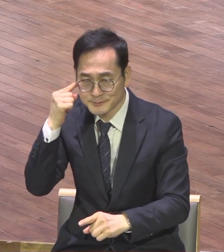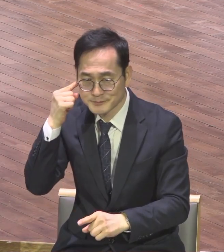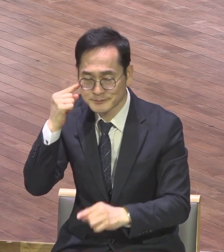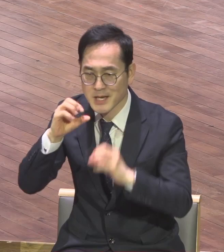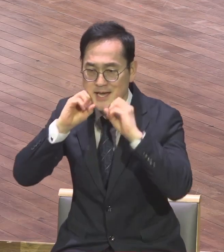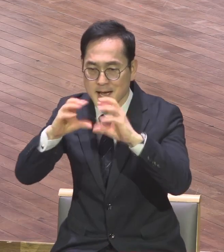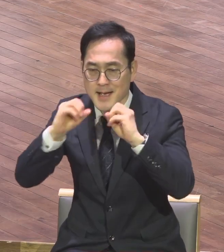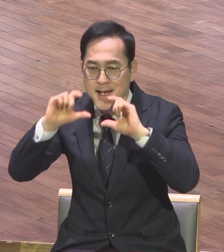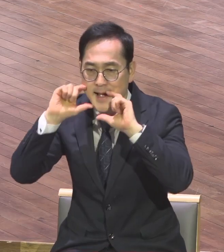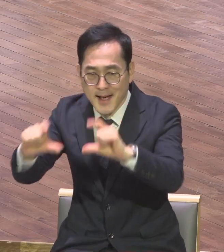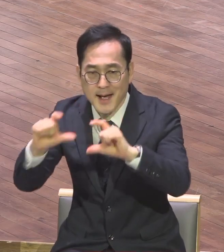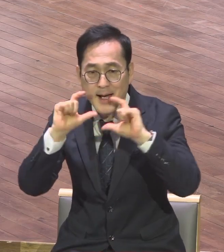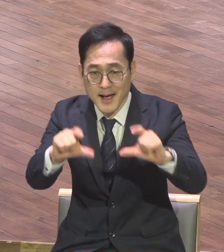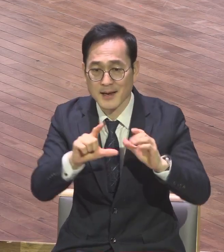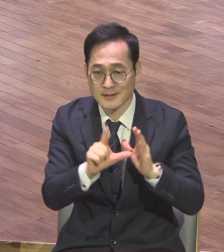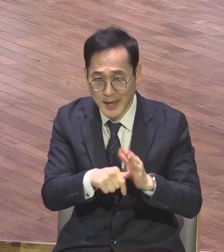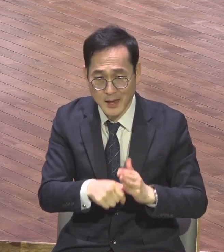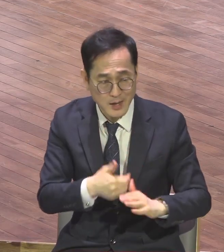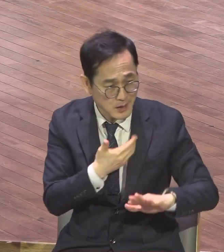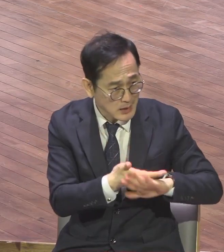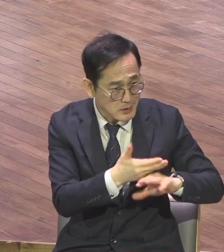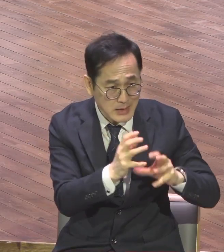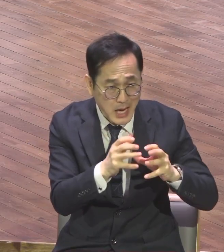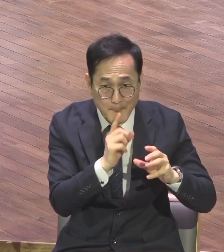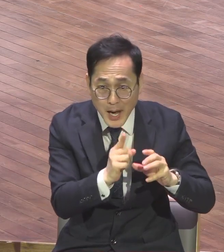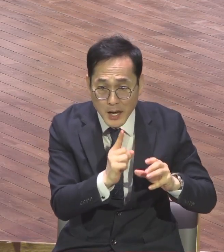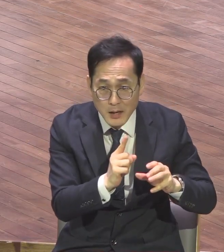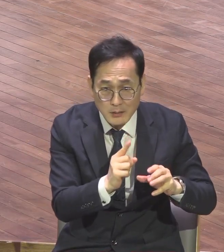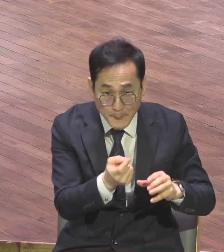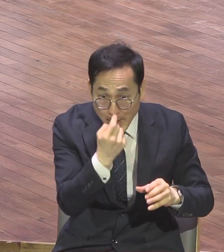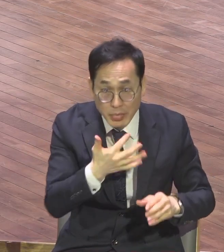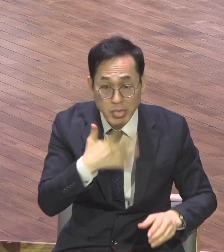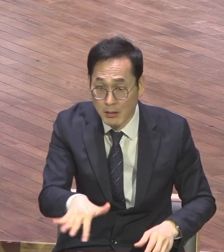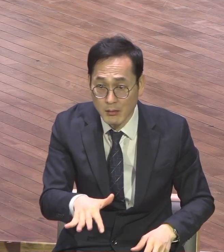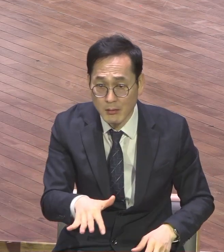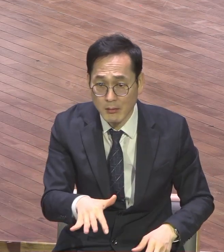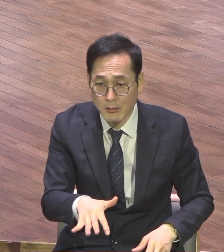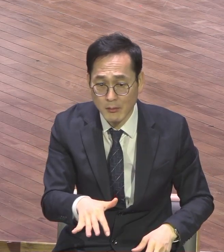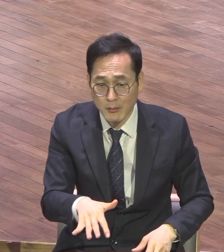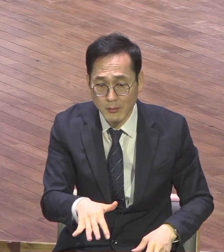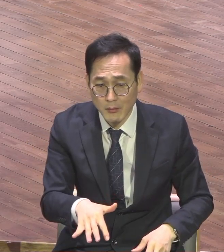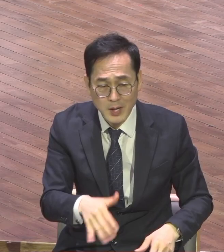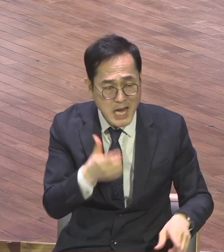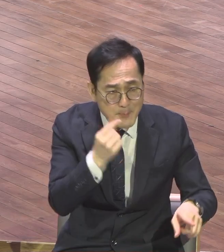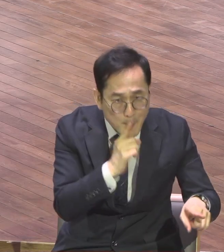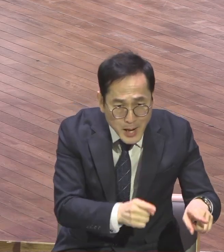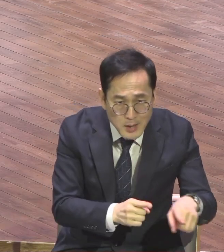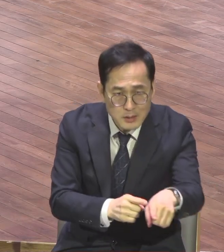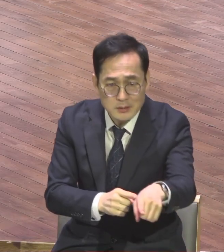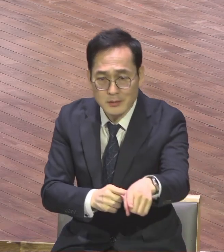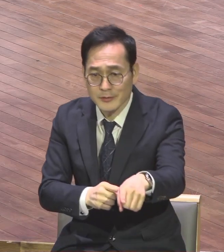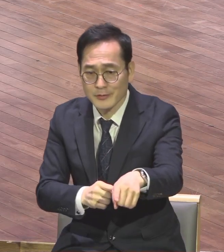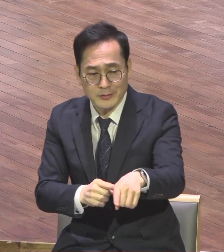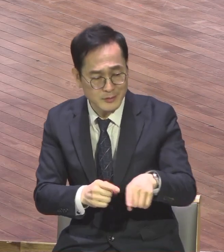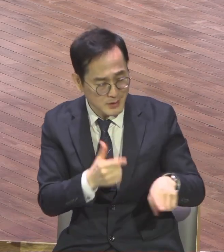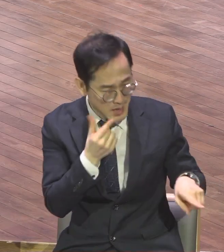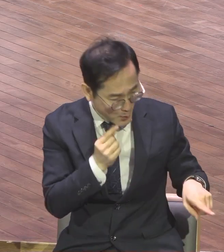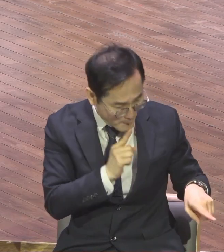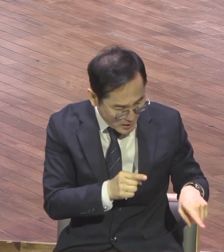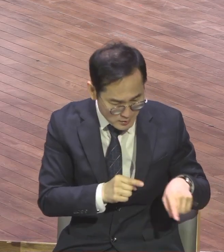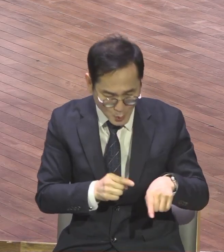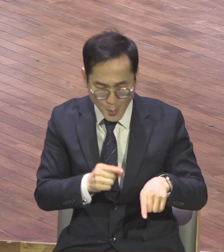때 각각 다른 언어를 사용하게 되었어요. 배워보지도 않았는데 거기 온 모든